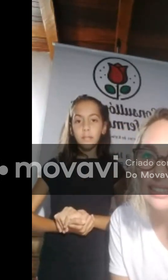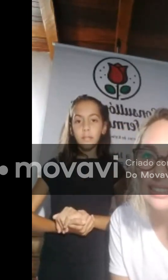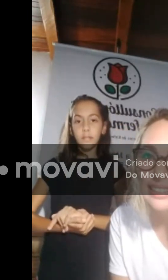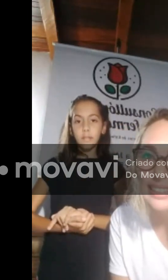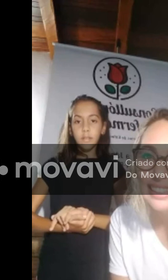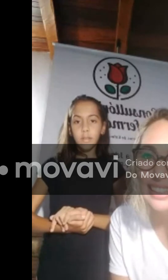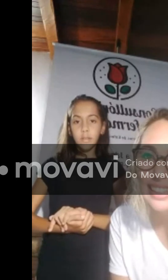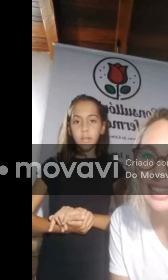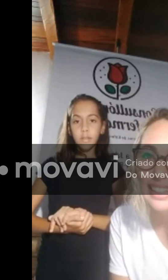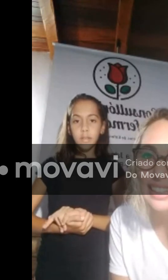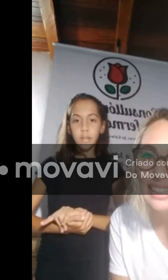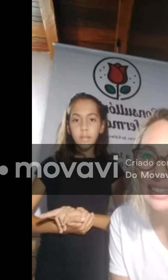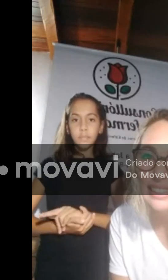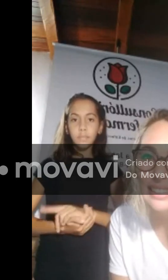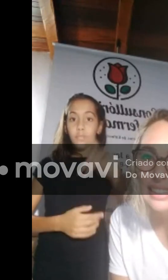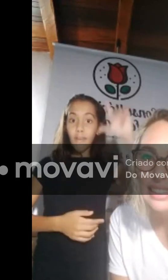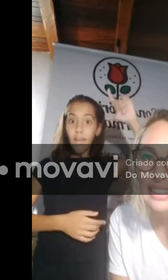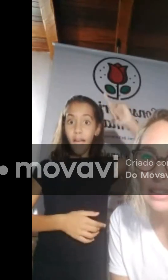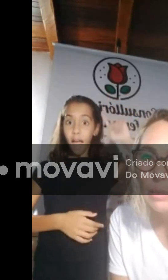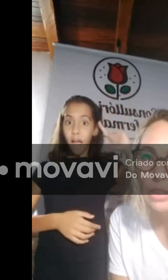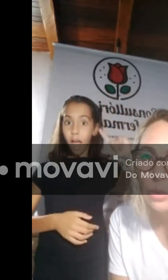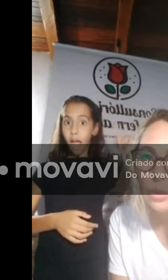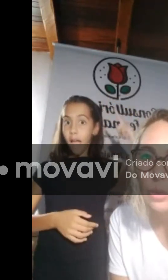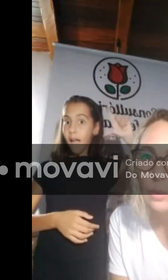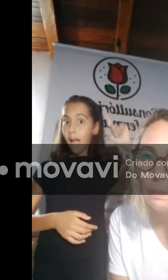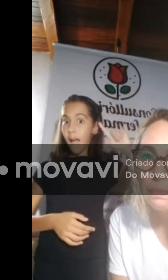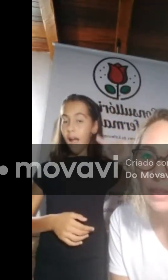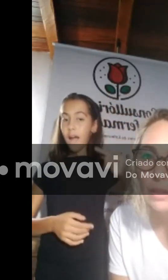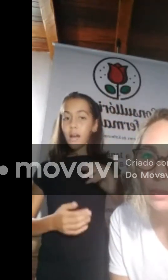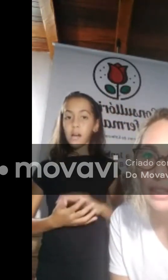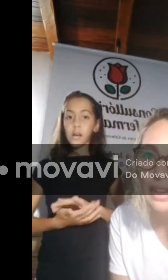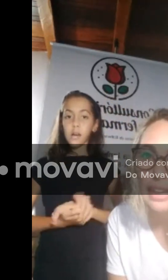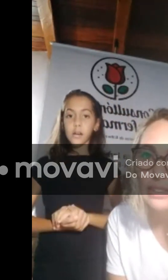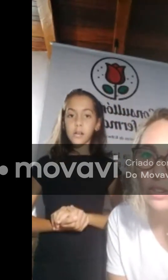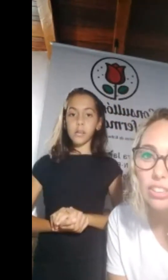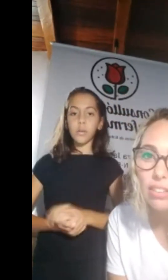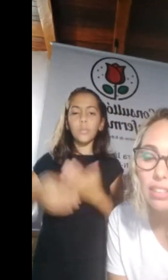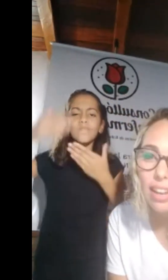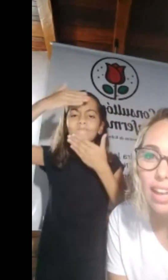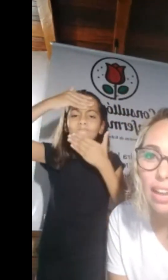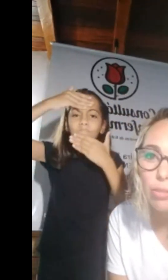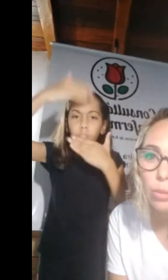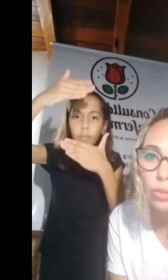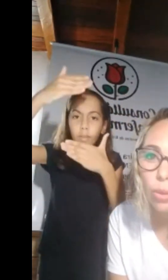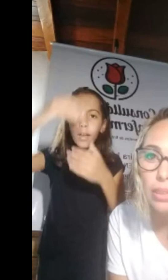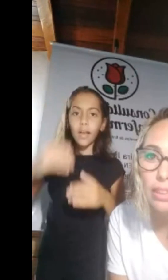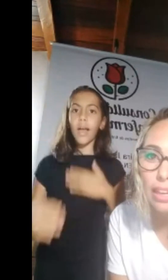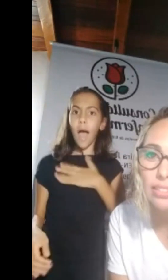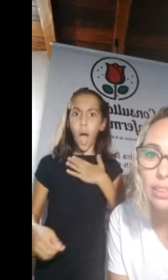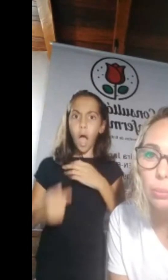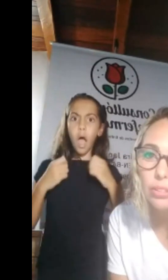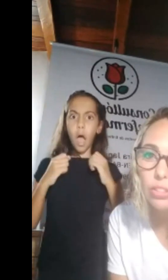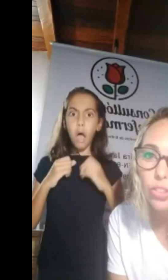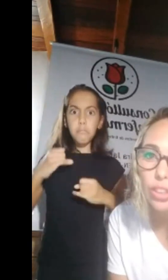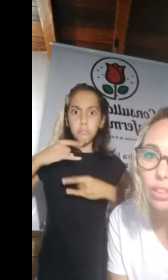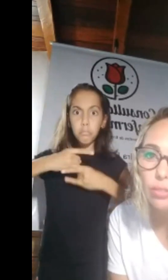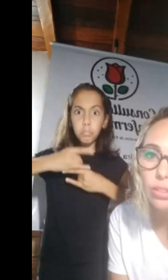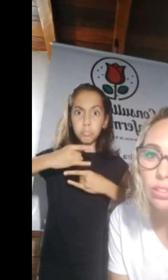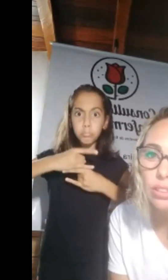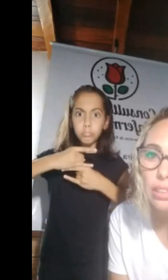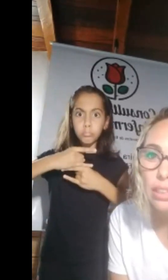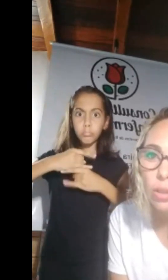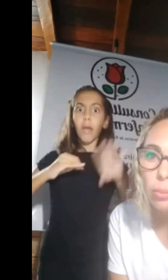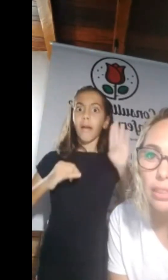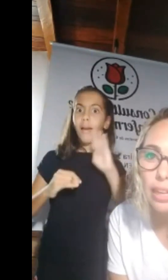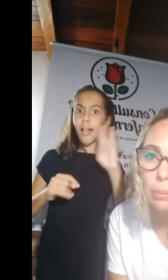Quinha, Leila, Manu. Obrigada, gostaram da live, muitos comentários aqui